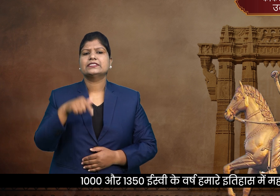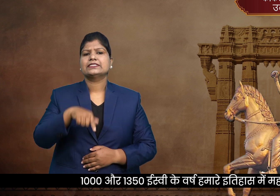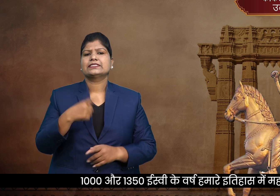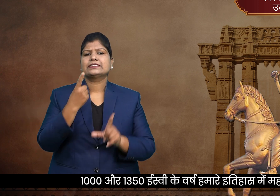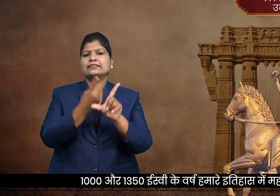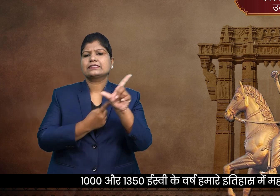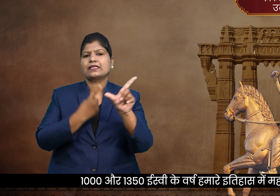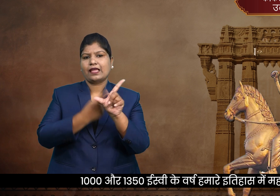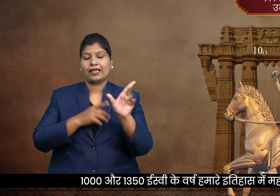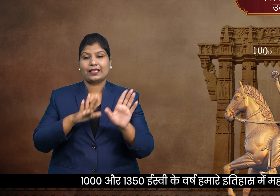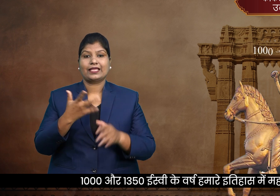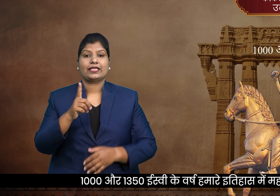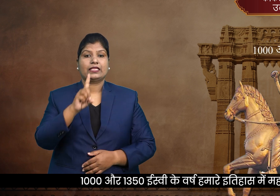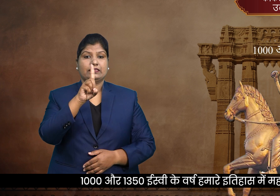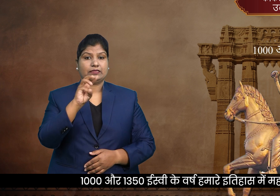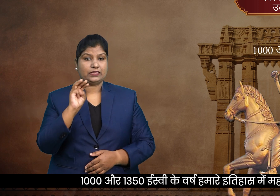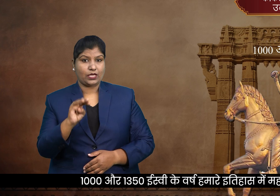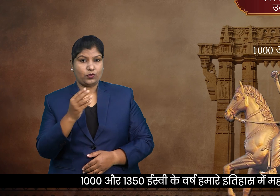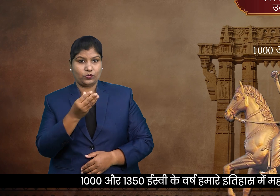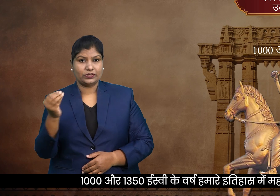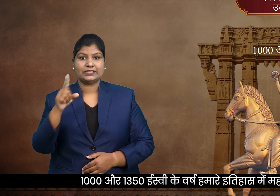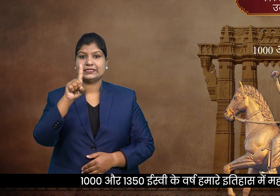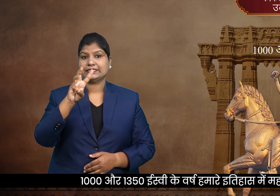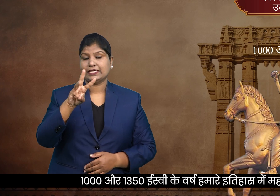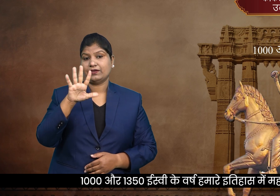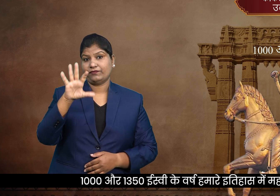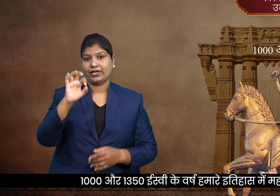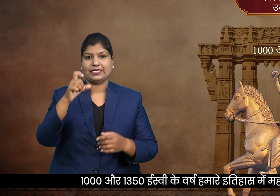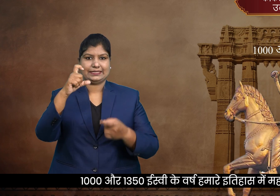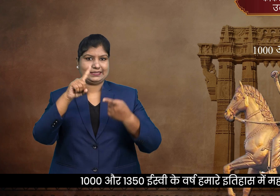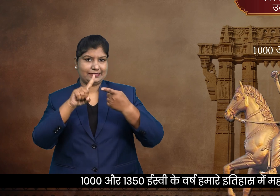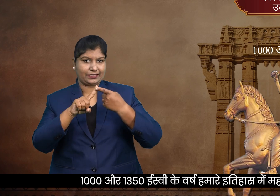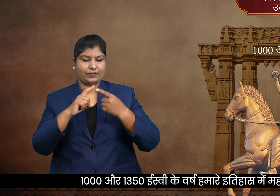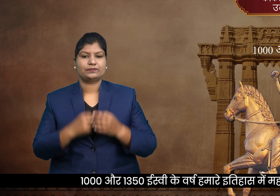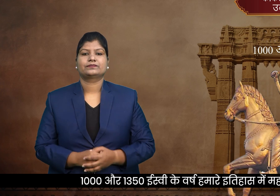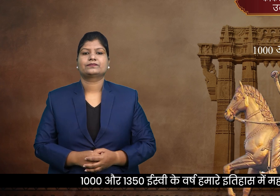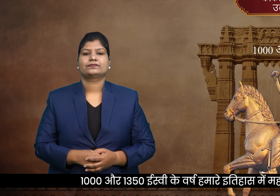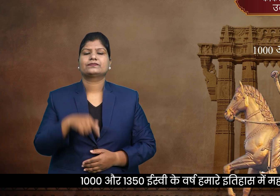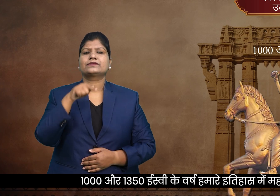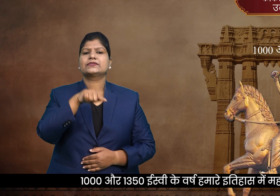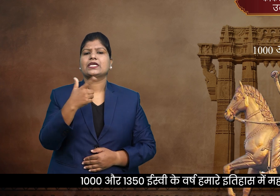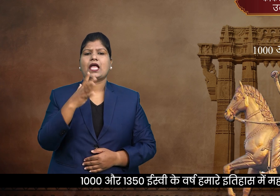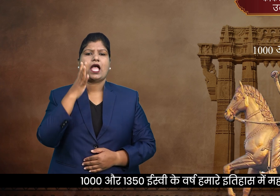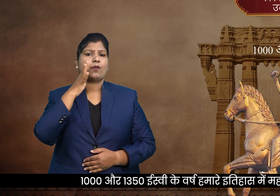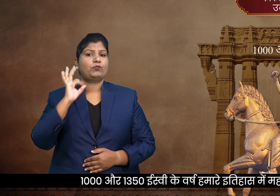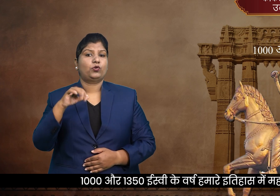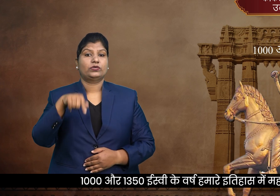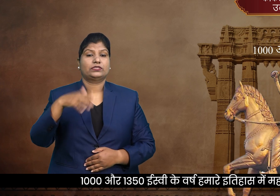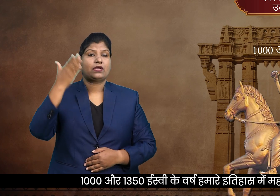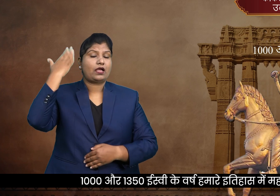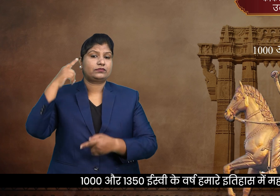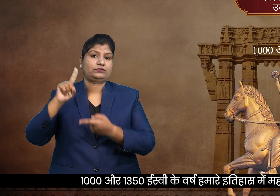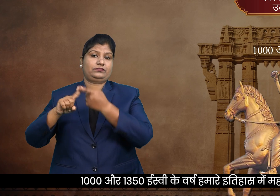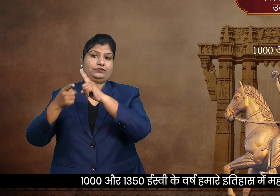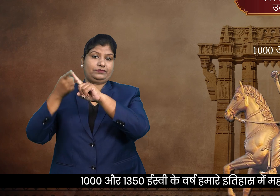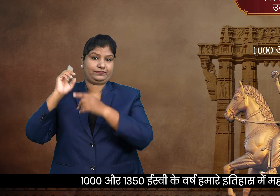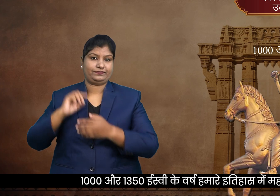1000 से 1350 ईस्वी के वर्ष हमारे इतिहास में महत्वपूर्ण हैं।